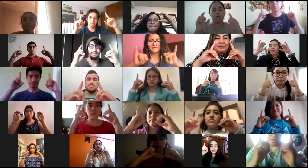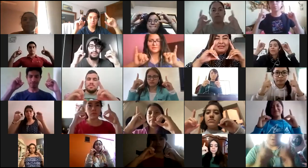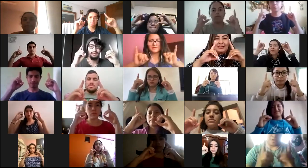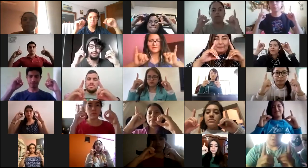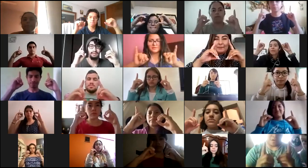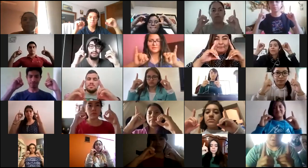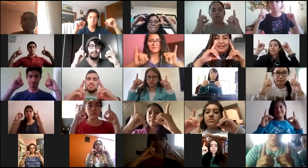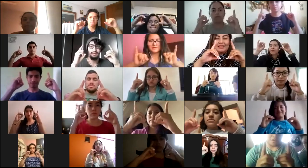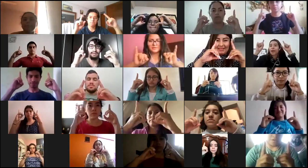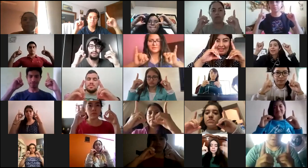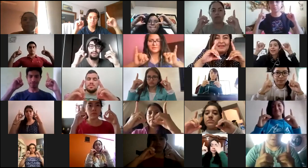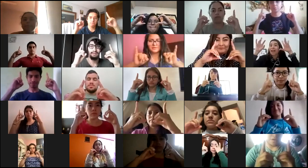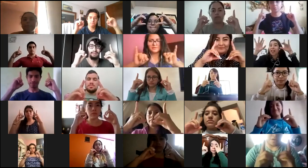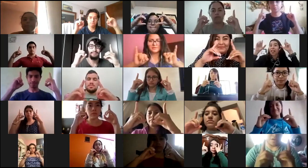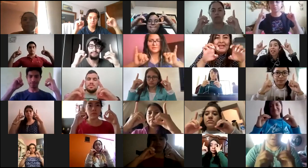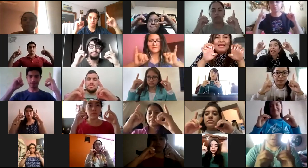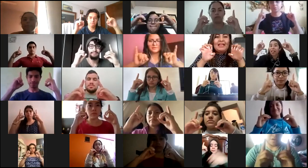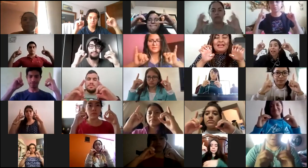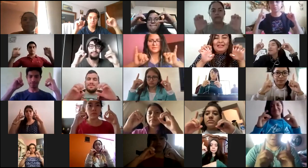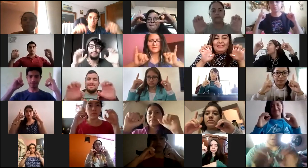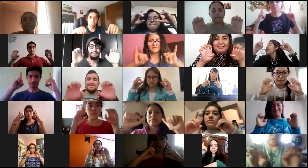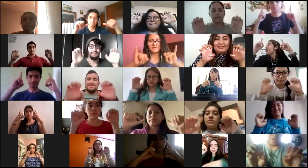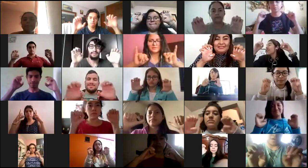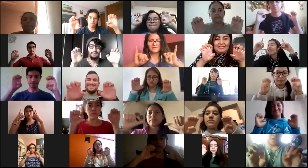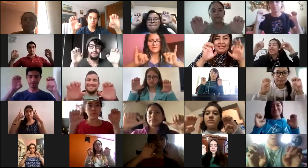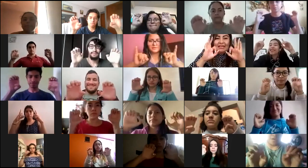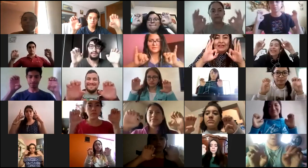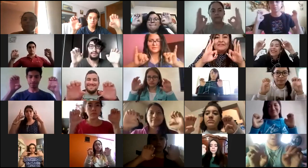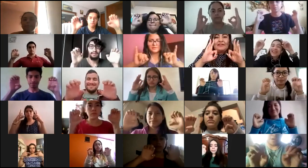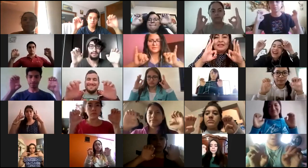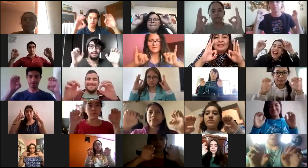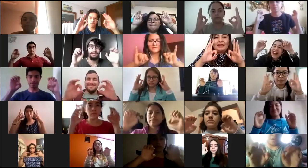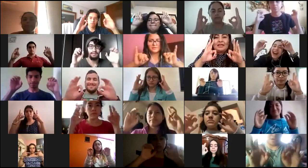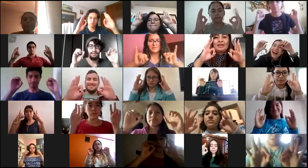meñique. D, E, F, G,